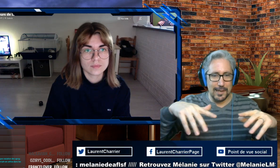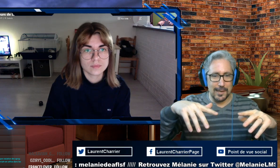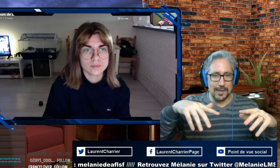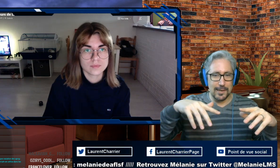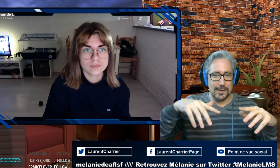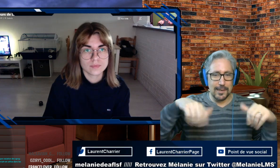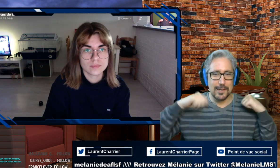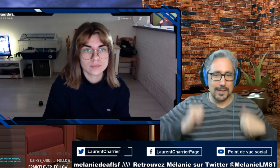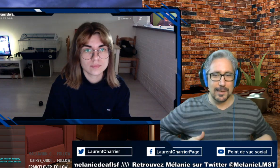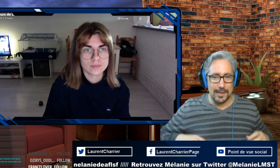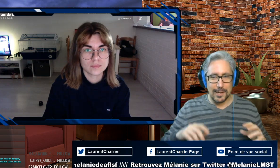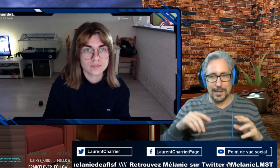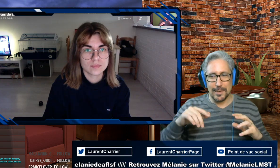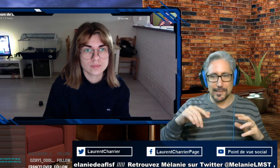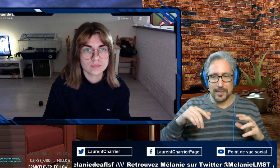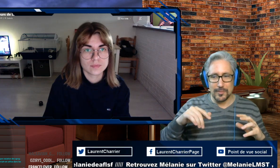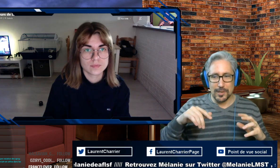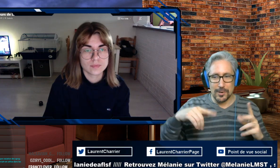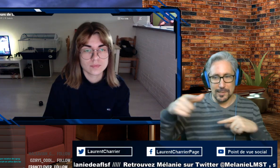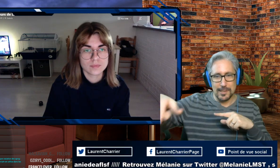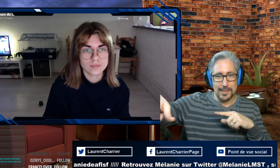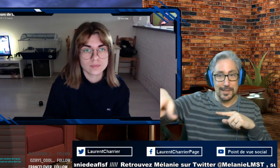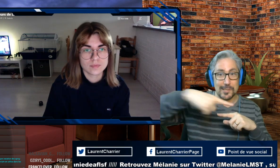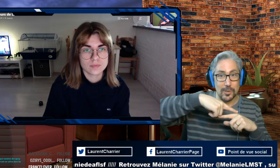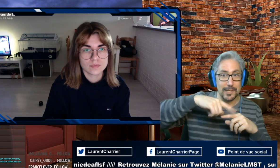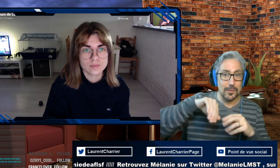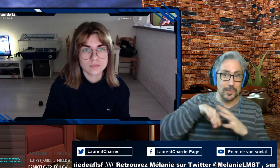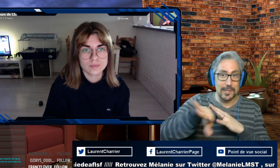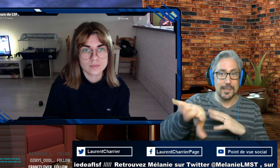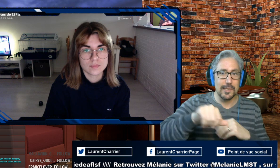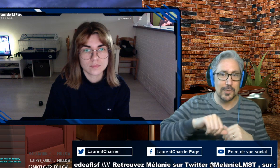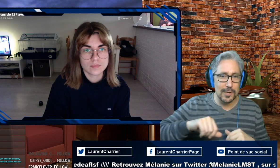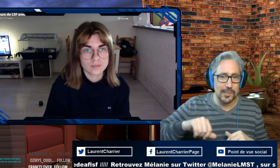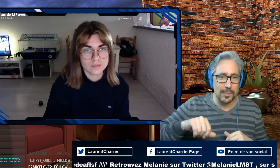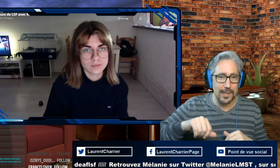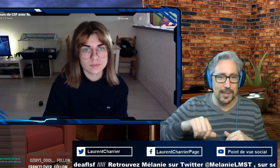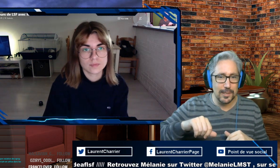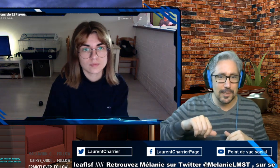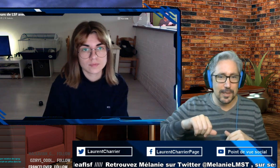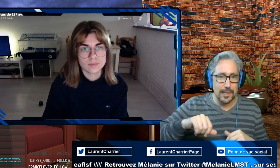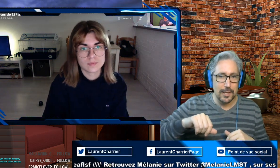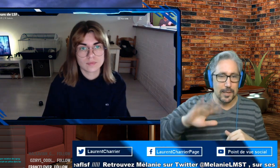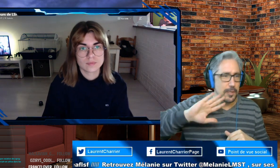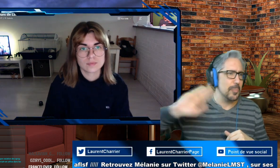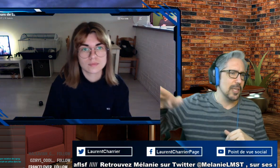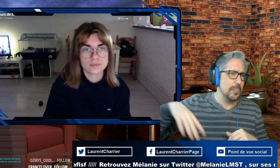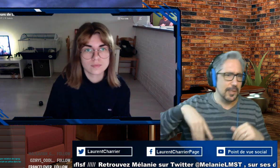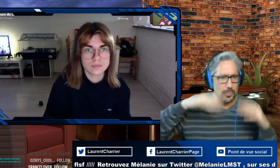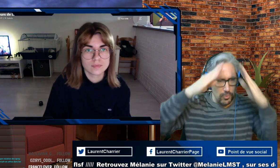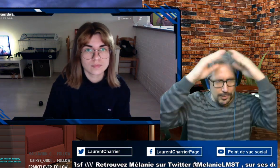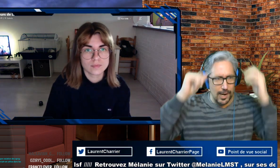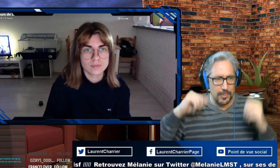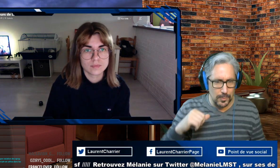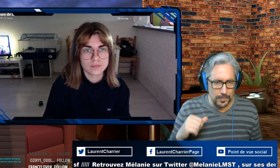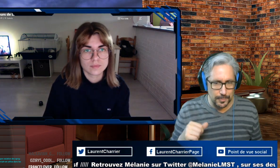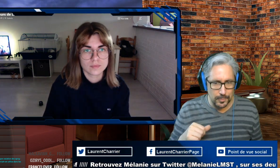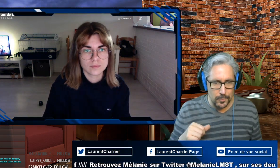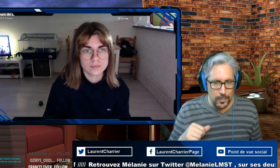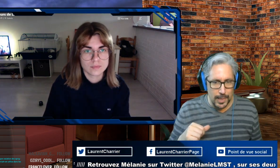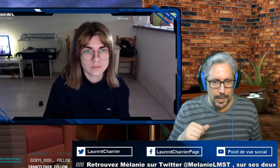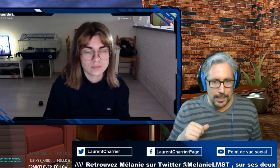en fait, les élèves de l'école, ils sortaient, donc ils sortaient, ils partaient pour rentrer à la